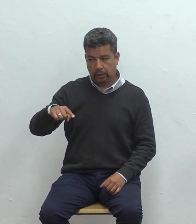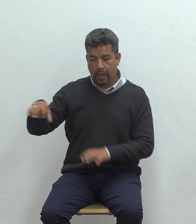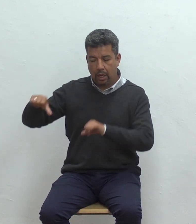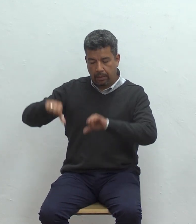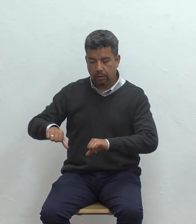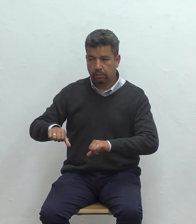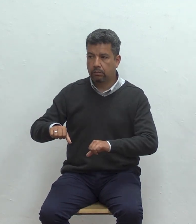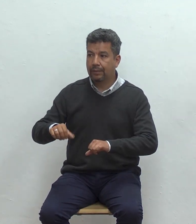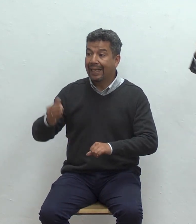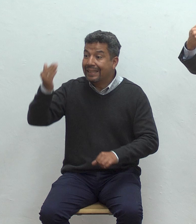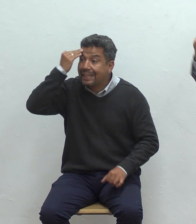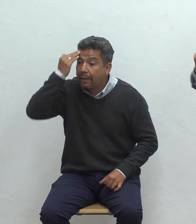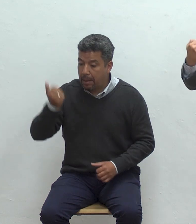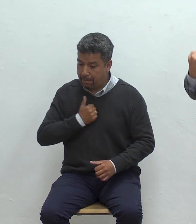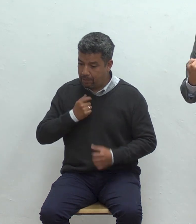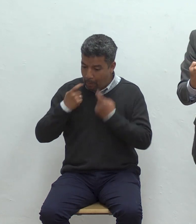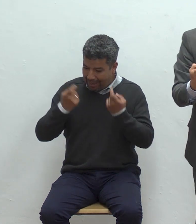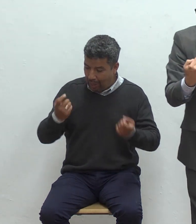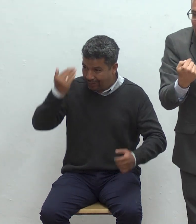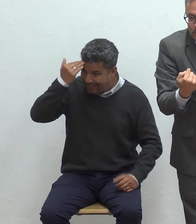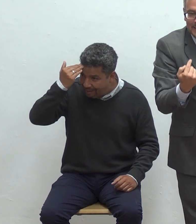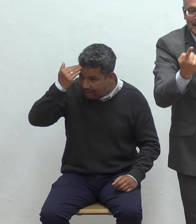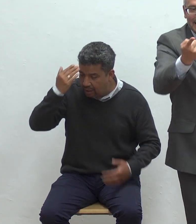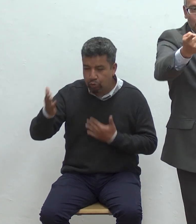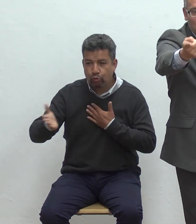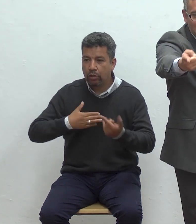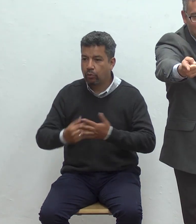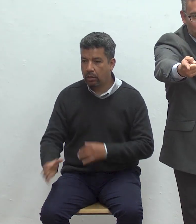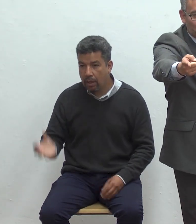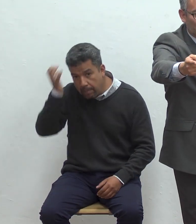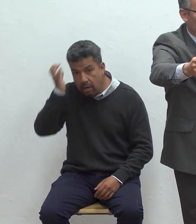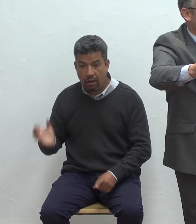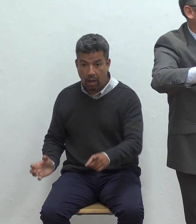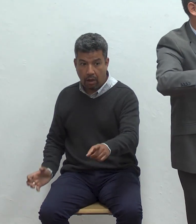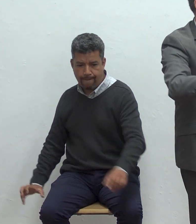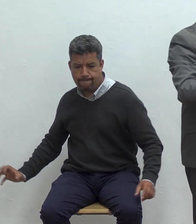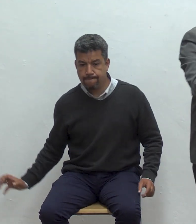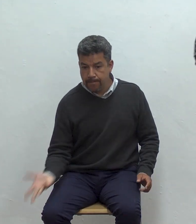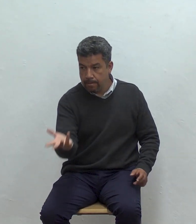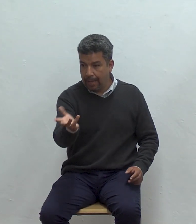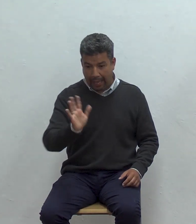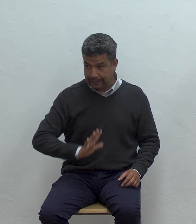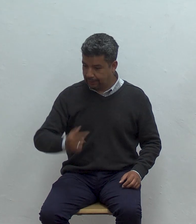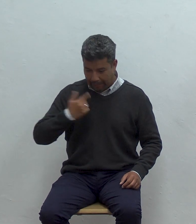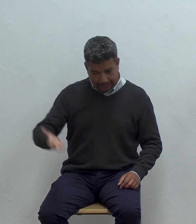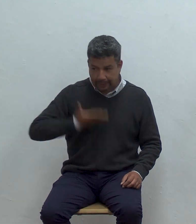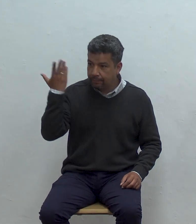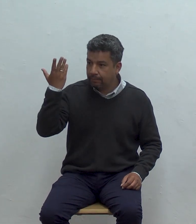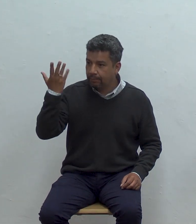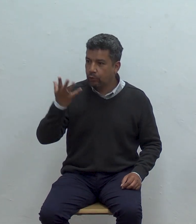Que a sabiendas de nuestro propio pecado, aún así le tiramos la piedra a los otros. Entiende que somos